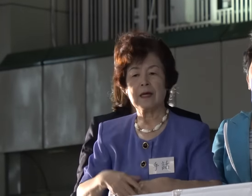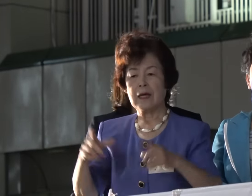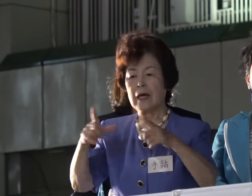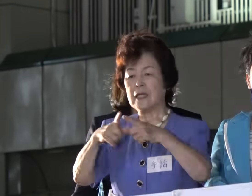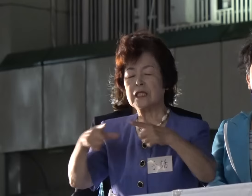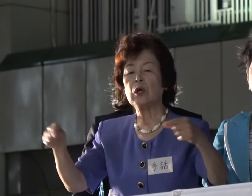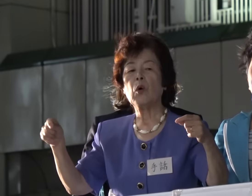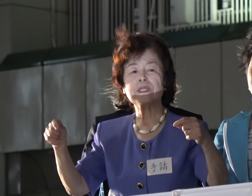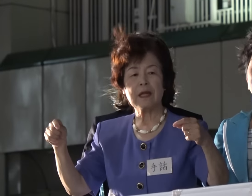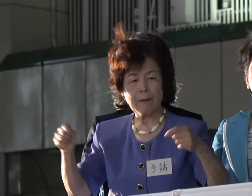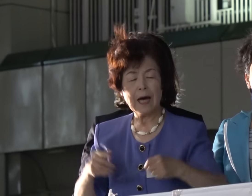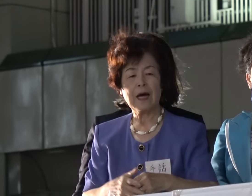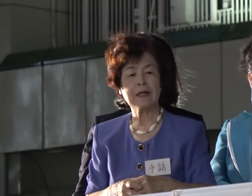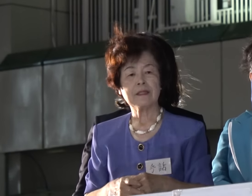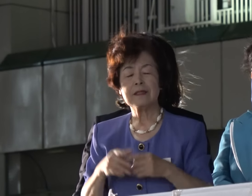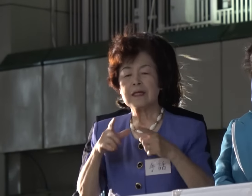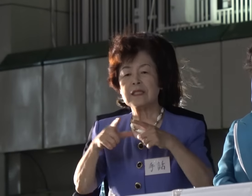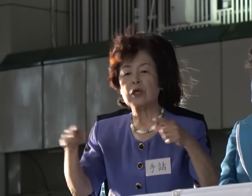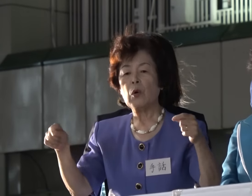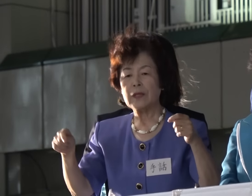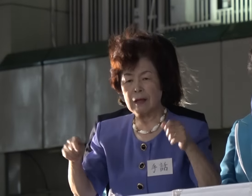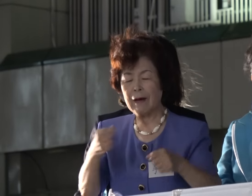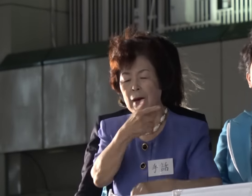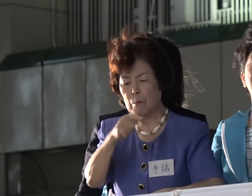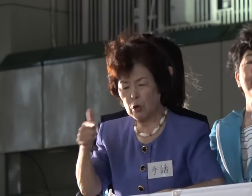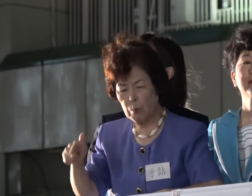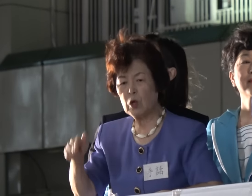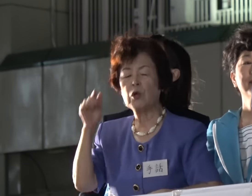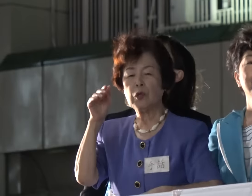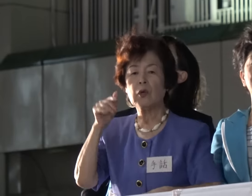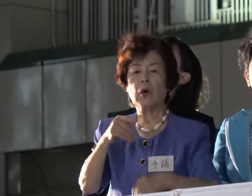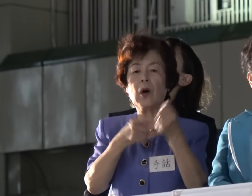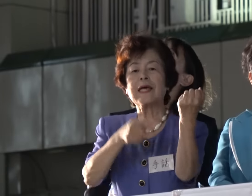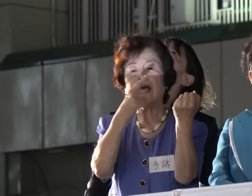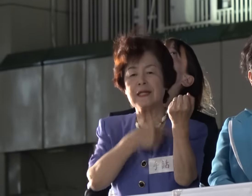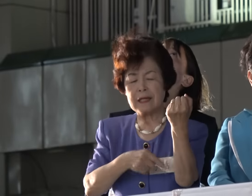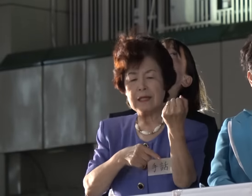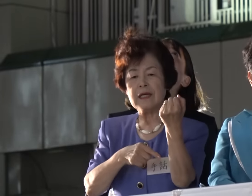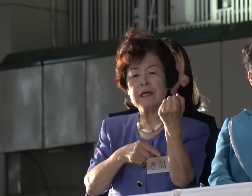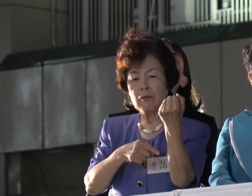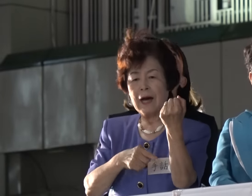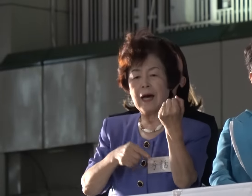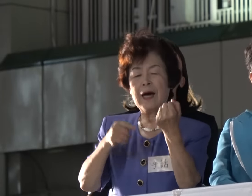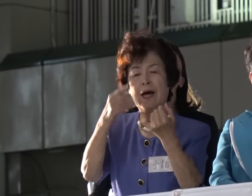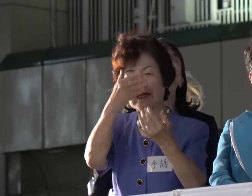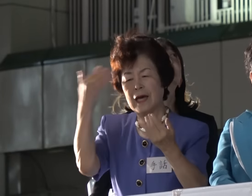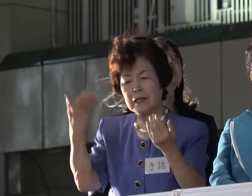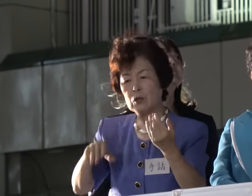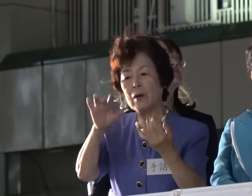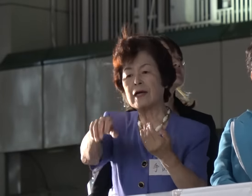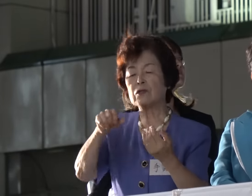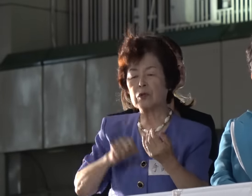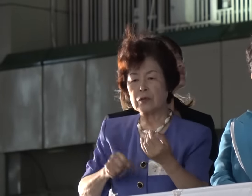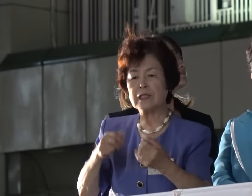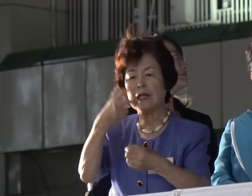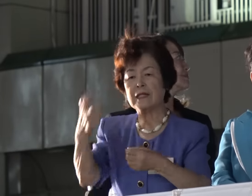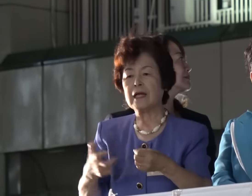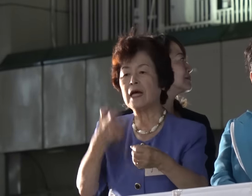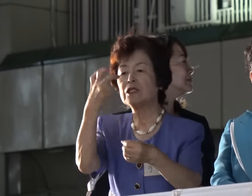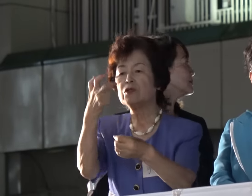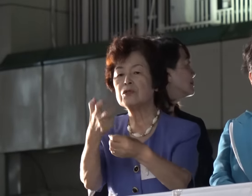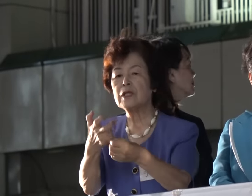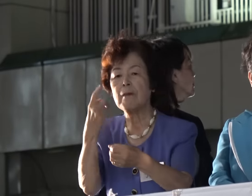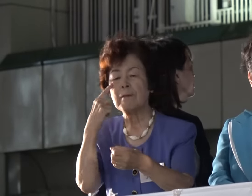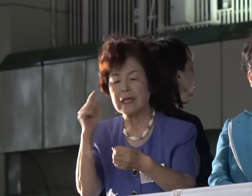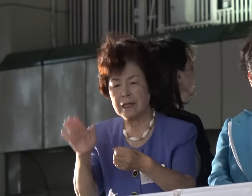り選挙をされたりする権利を長い戦いの後に獲得してから70年の記念です。私